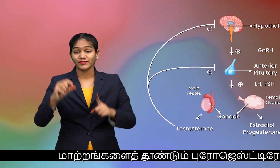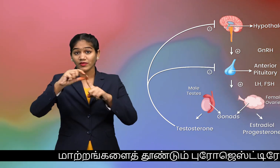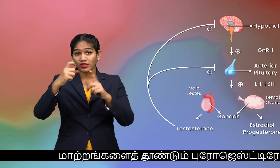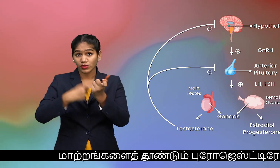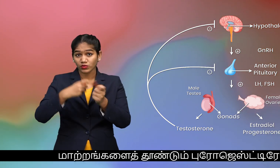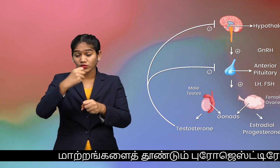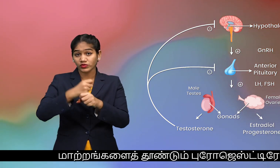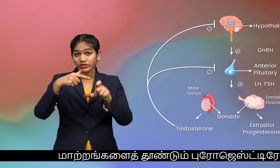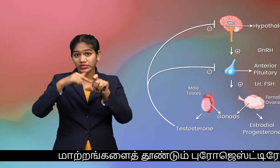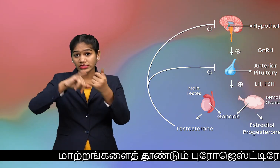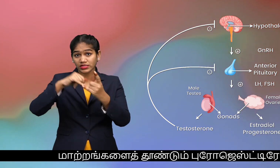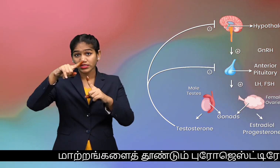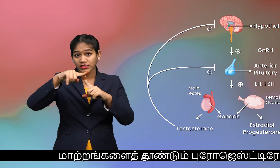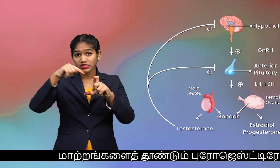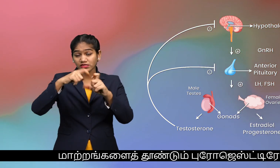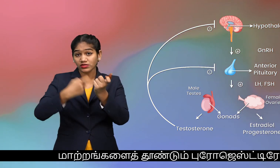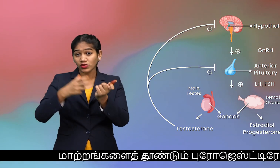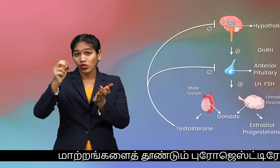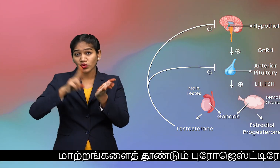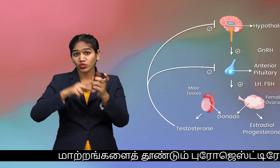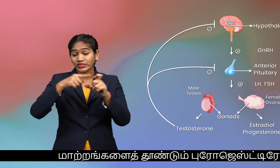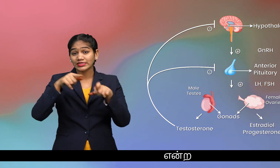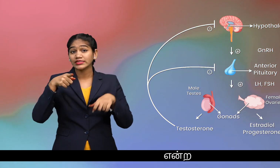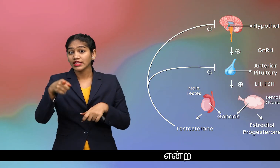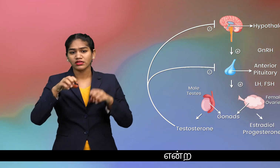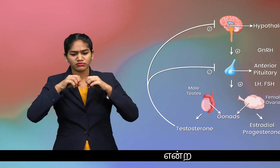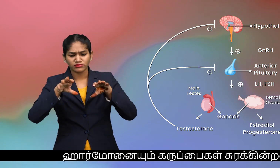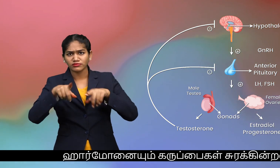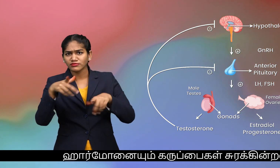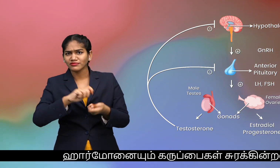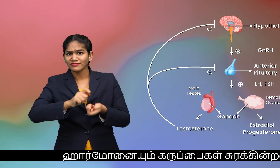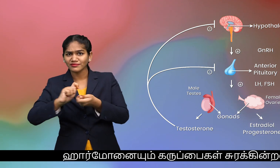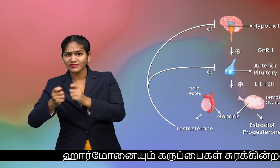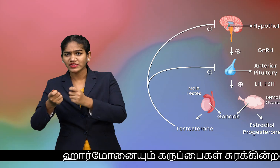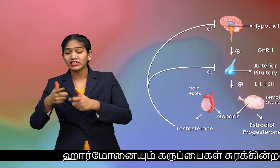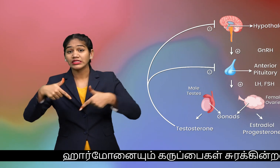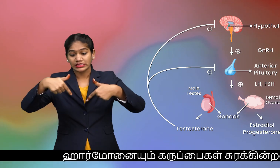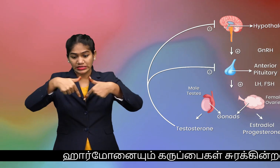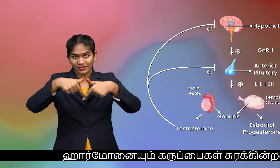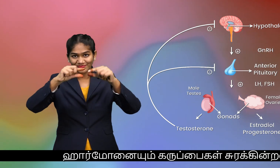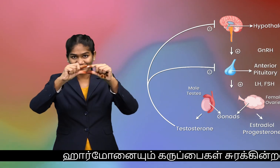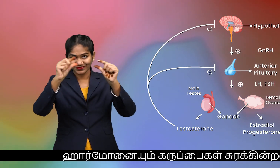மாற்றங்களை தூண்டும் புரோடெஸ்டரோன் என்ற ஹார்மோன்களை கர்ப்பைகள் சுரக்கின்றன.